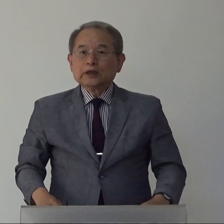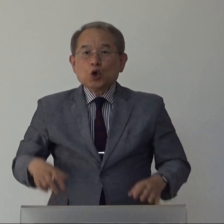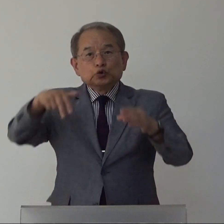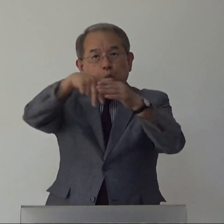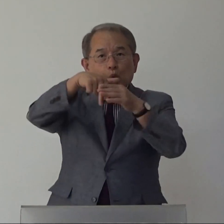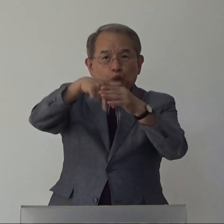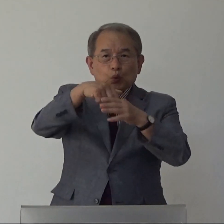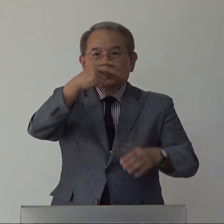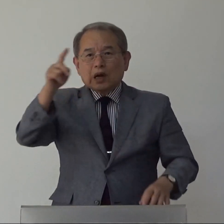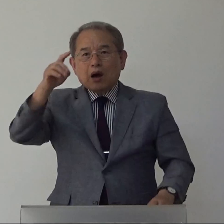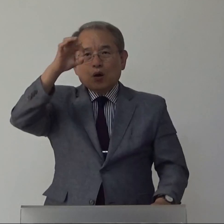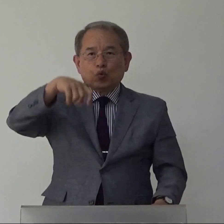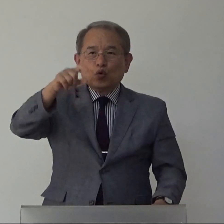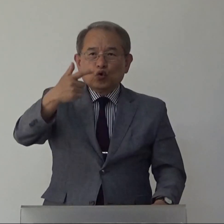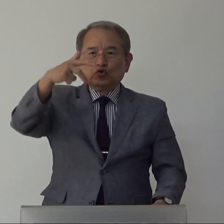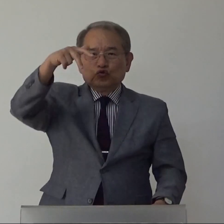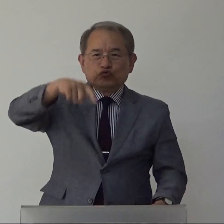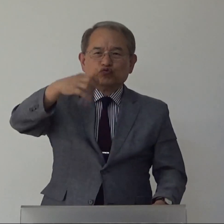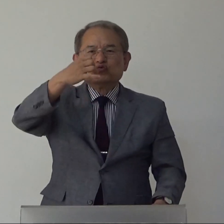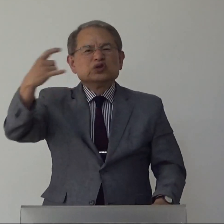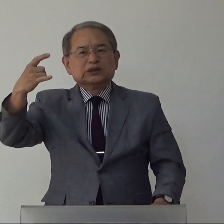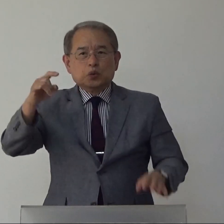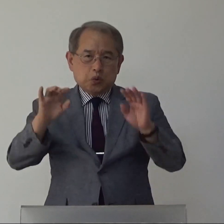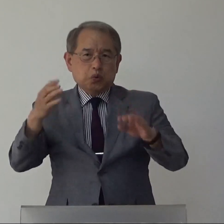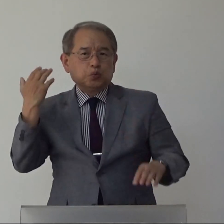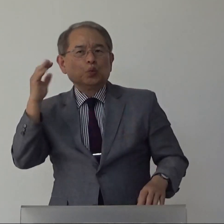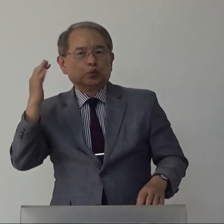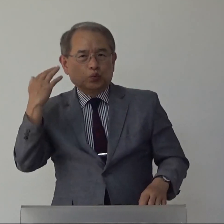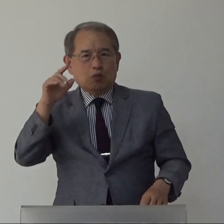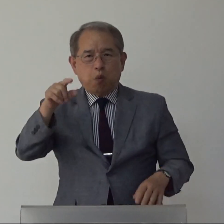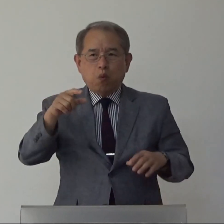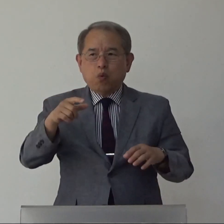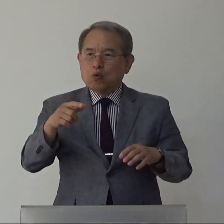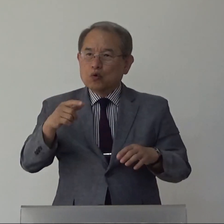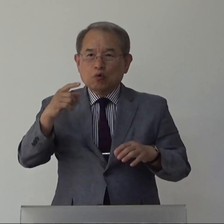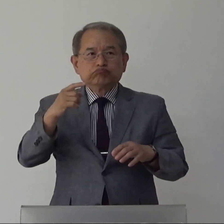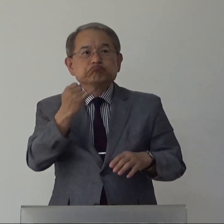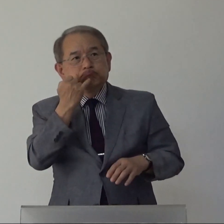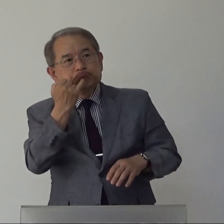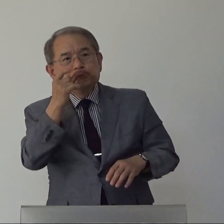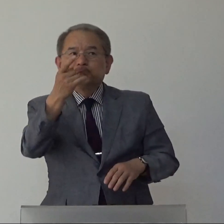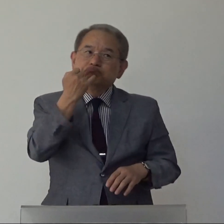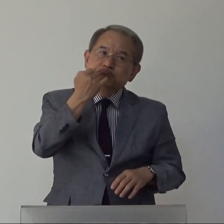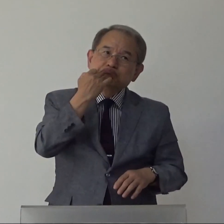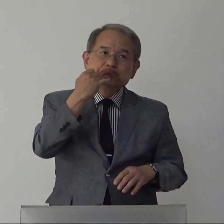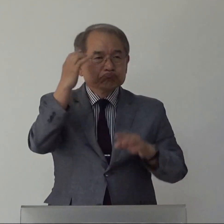나는 하나님을 믿고 있어 라고 생각하는 경우가 있는데요. 특히 종교 다원주의입니다.